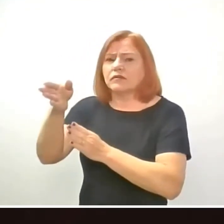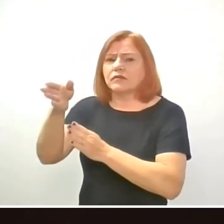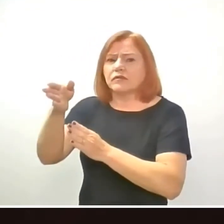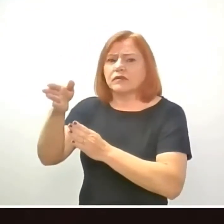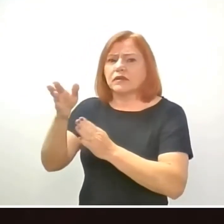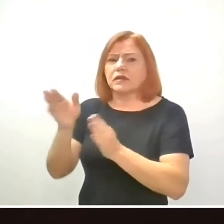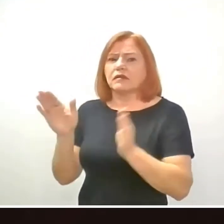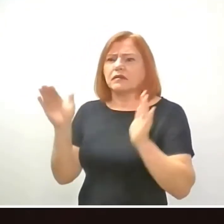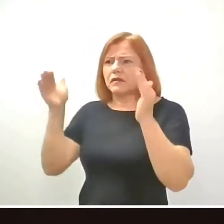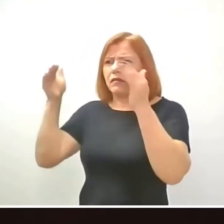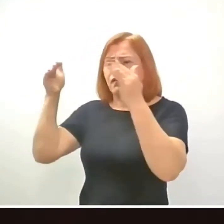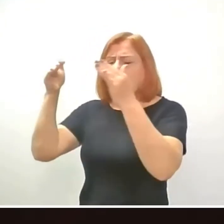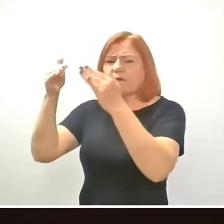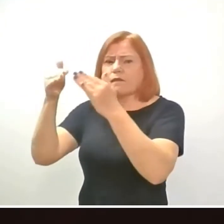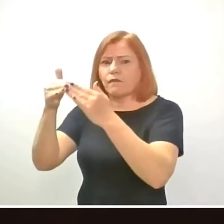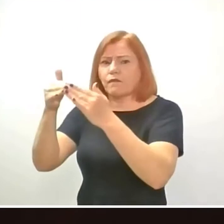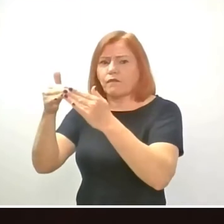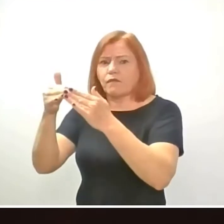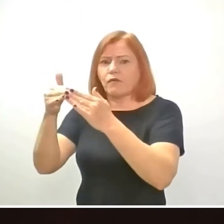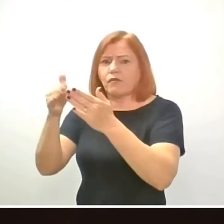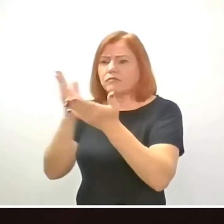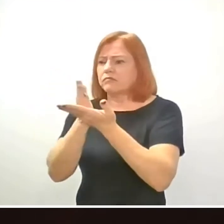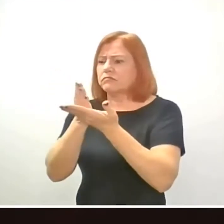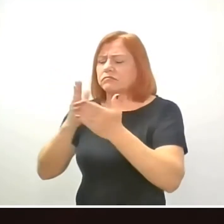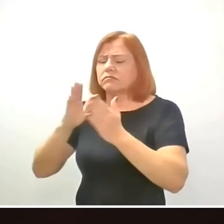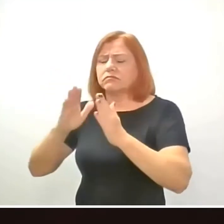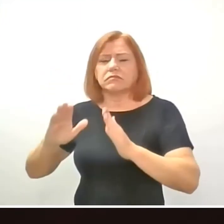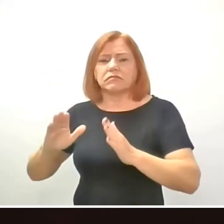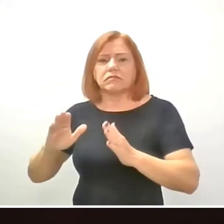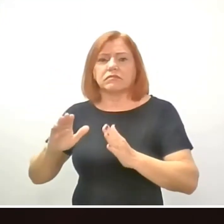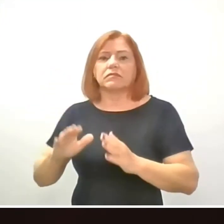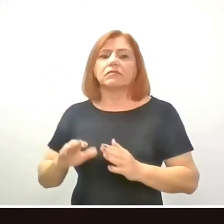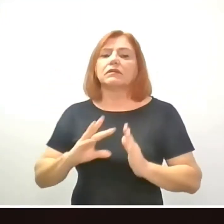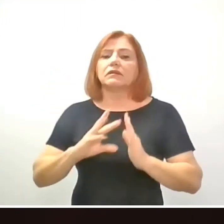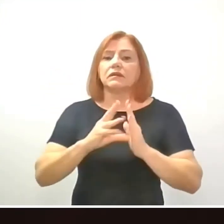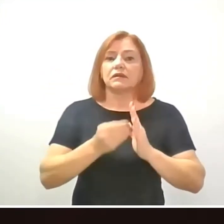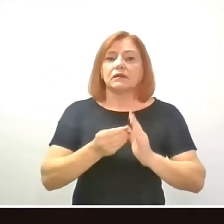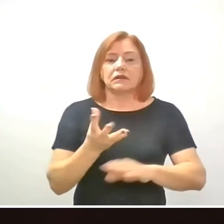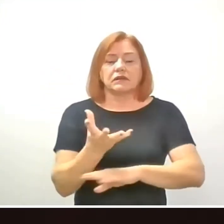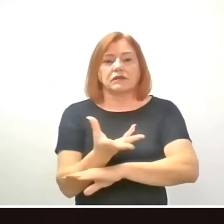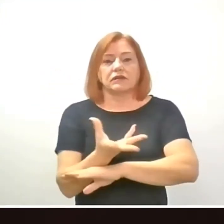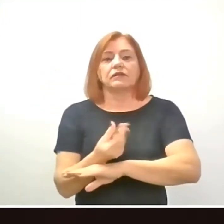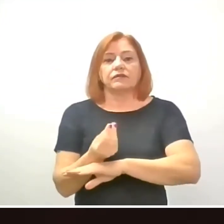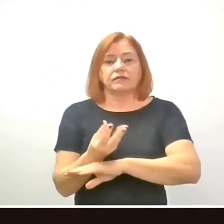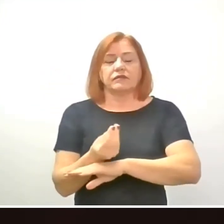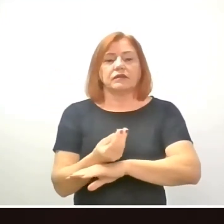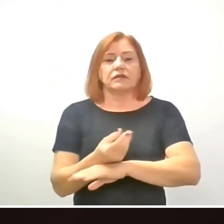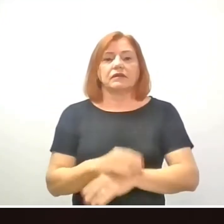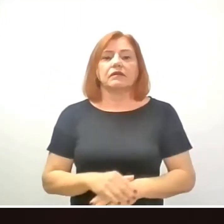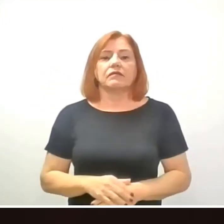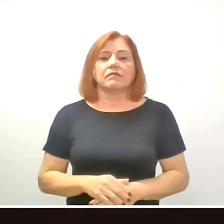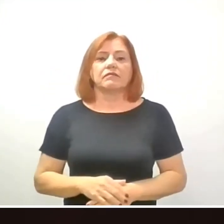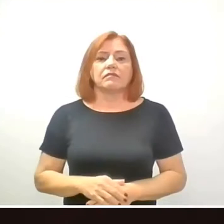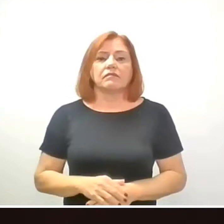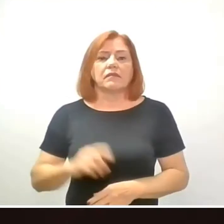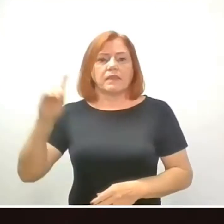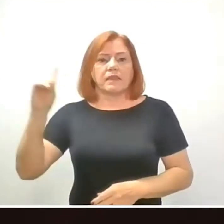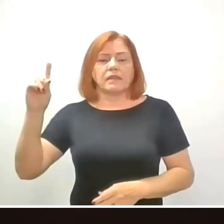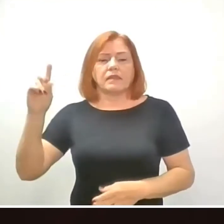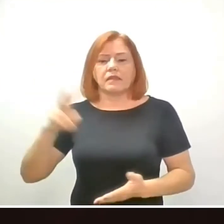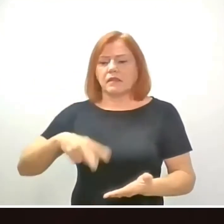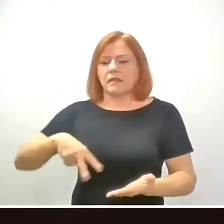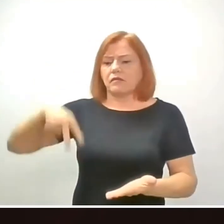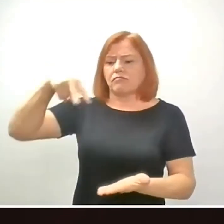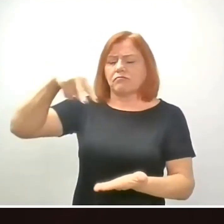E nós temos visto que Deus tem levantado a sua igreja de uma maneira maravilhosa